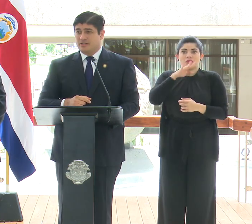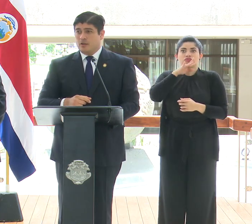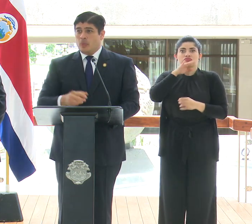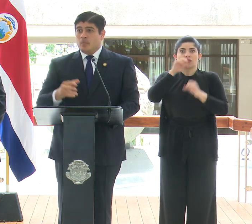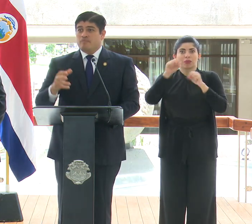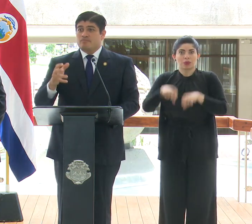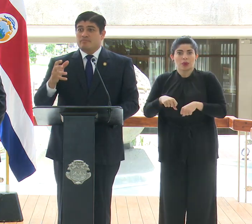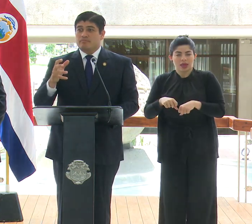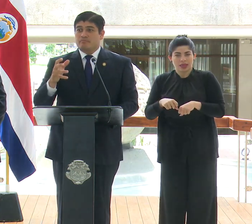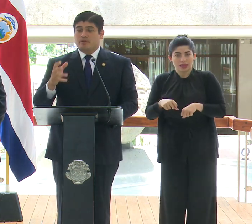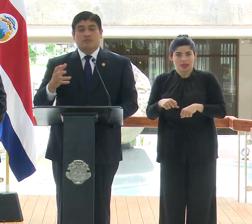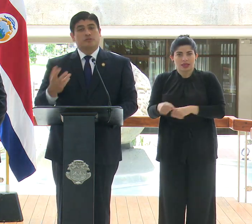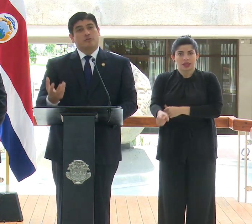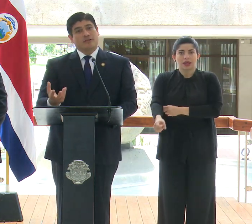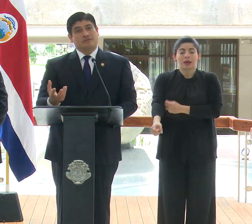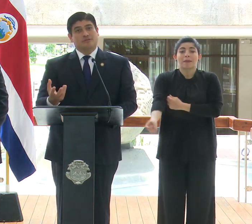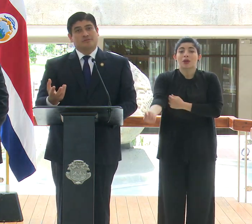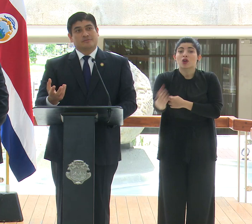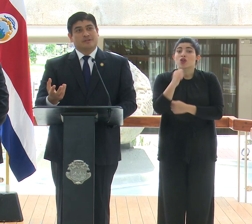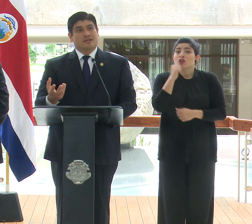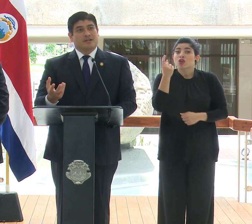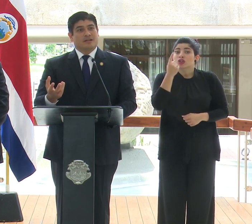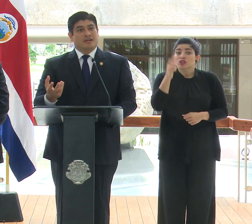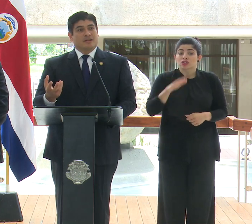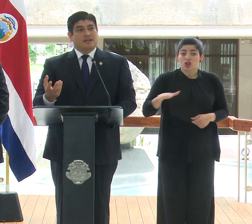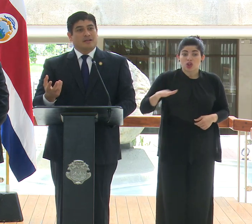conversacional. Pero no solo eso.